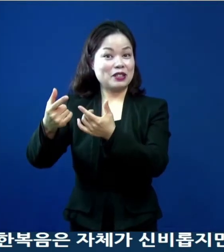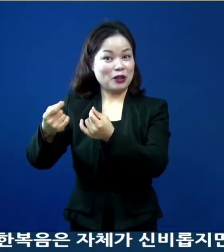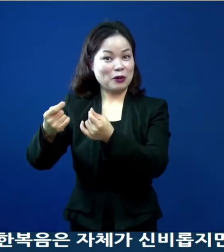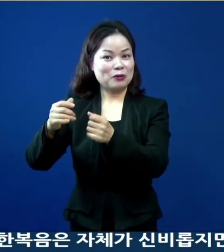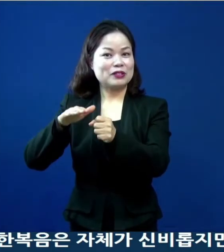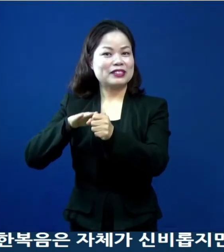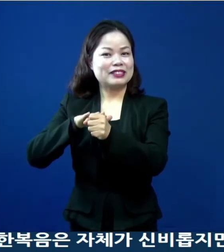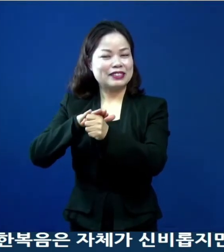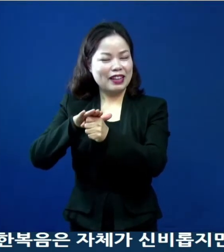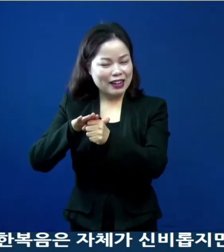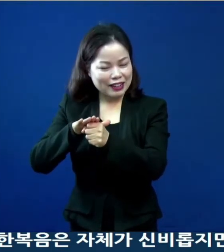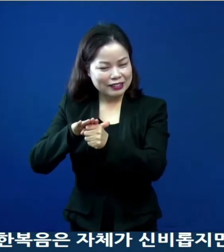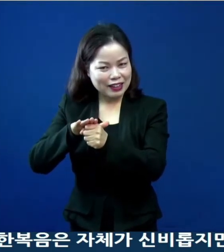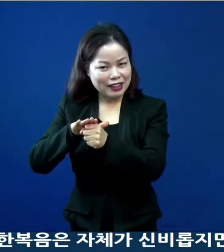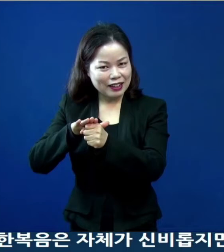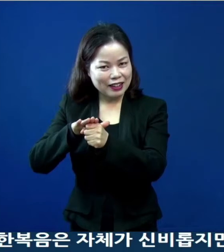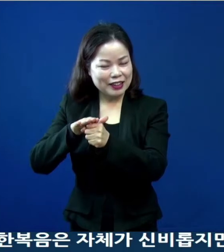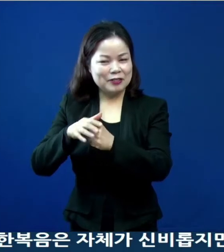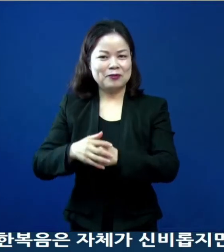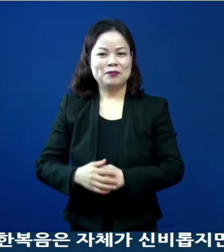이처럼 사랑하사